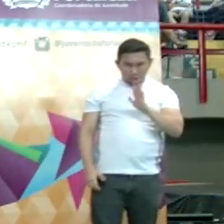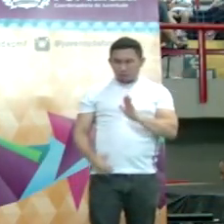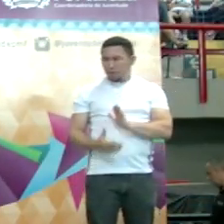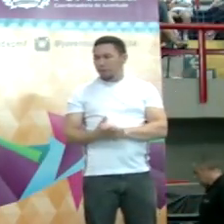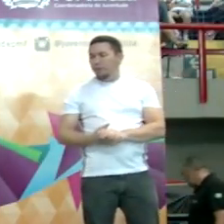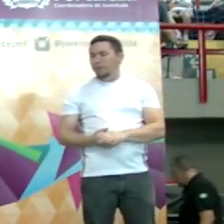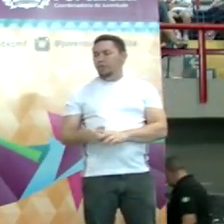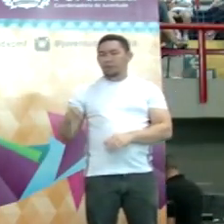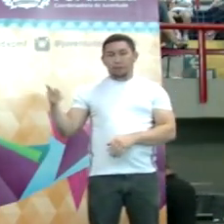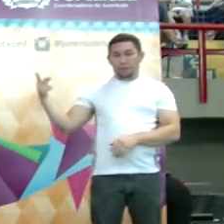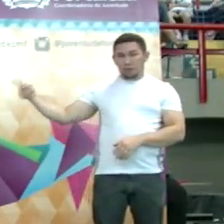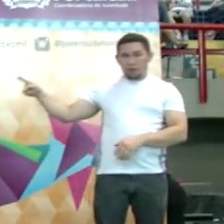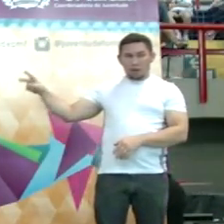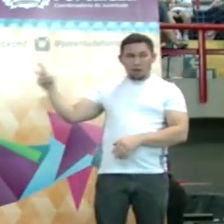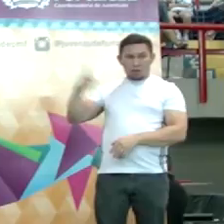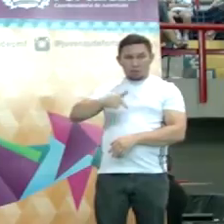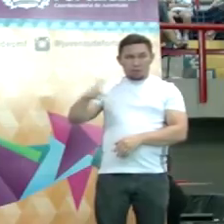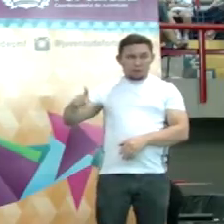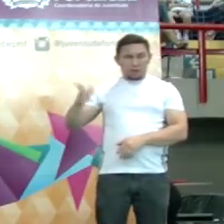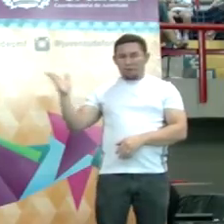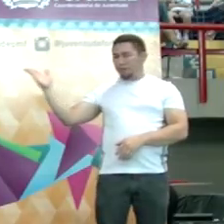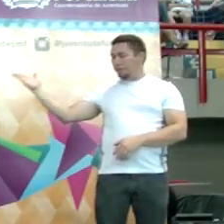Pessoal, olhem aqui para mim.